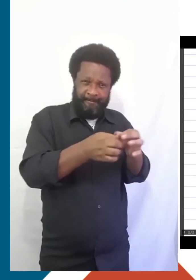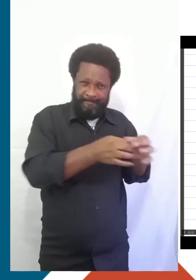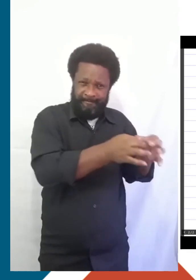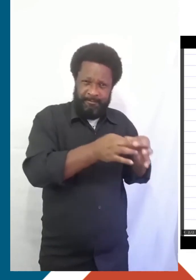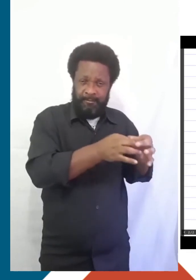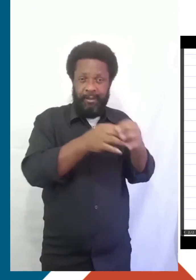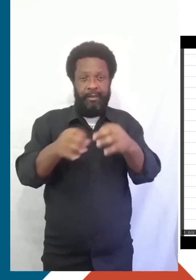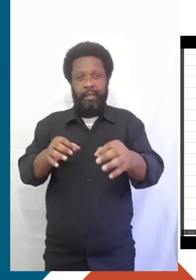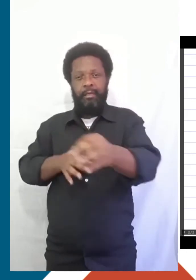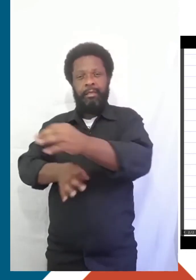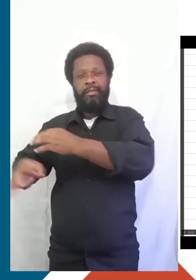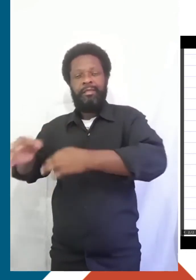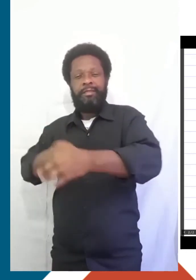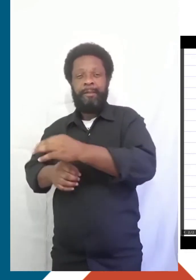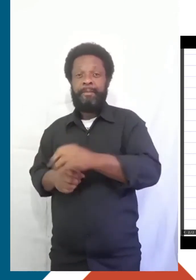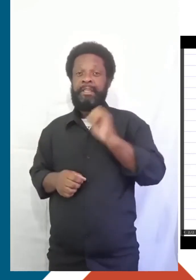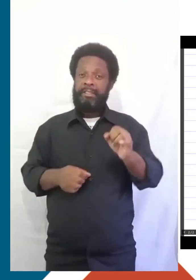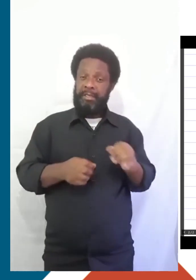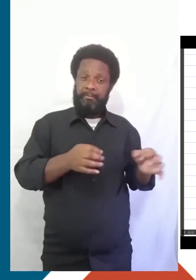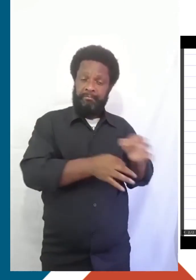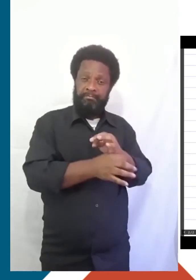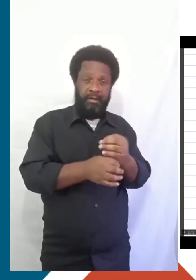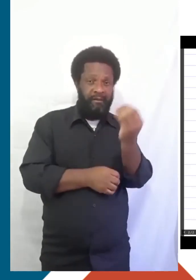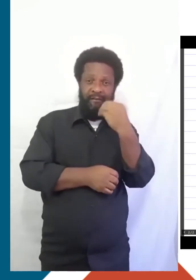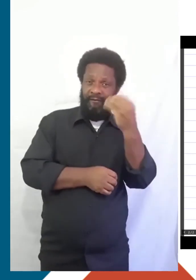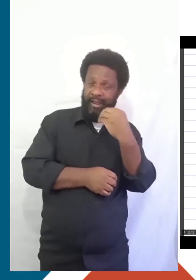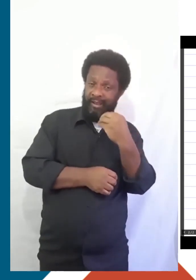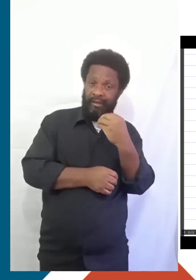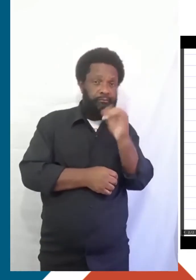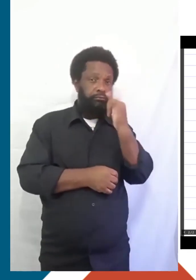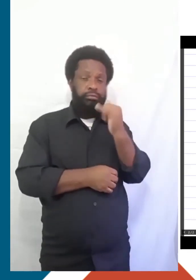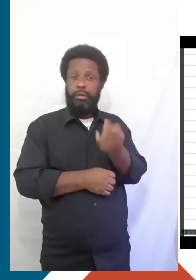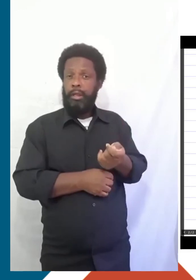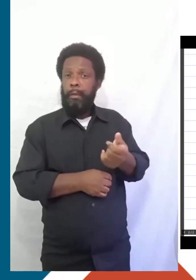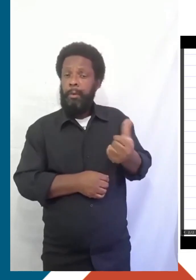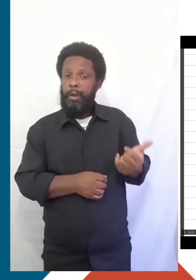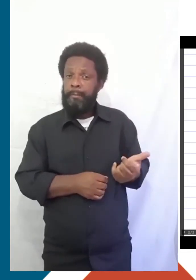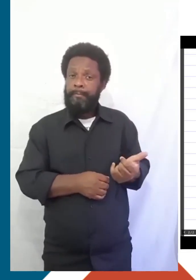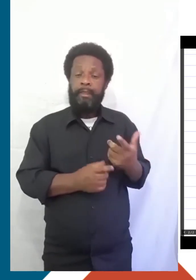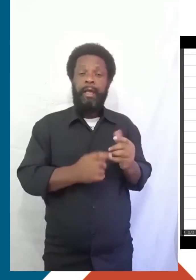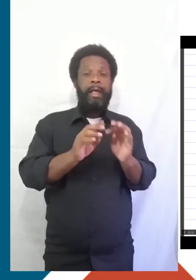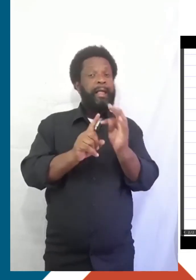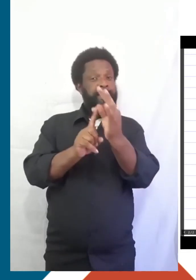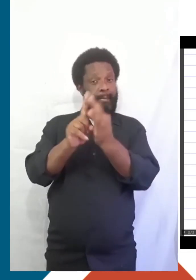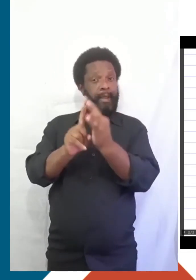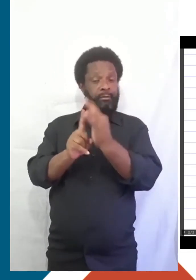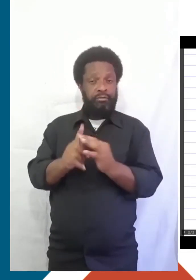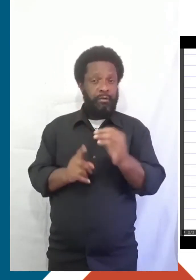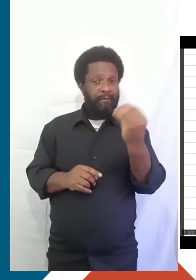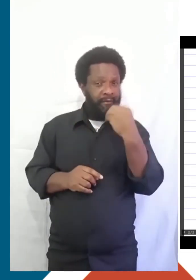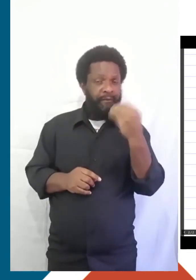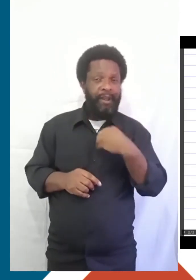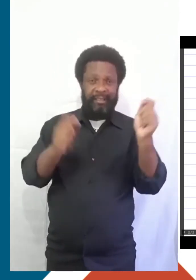estarem mais desorganizadas, se essa interação for fraca, você precisa de uma energia menor. Então, numa temperatura